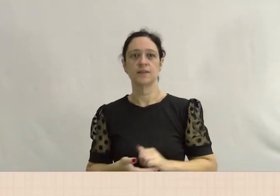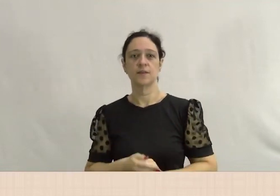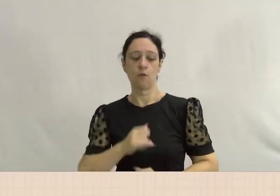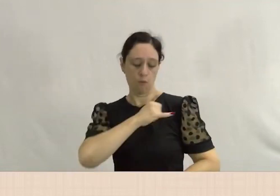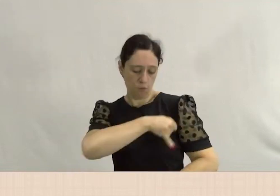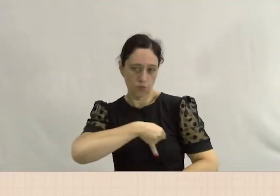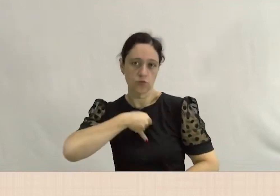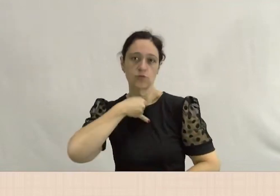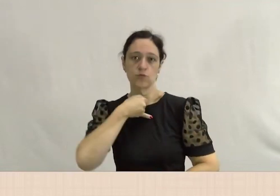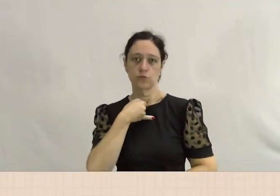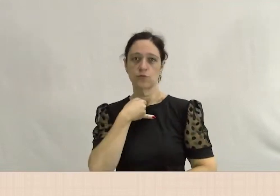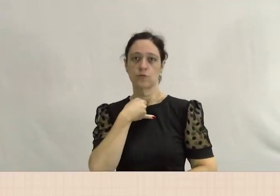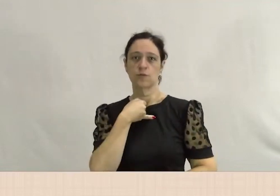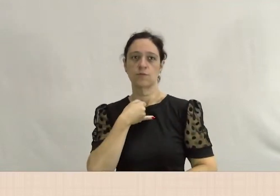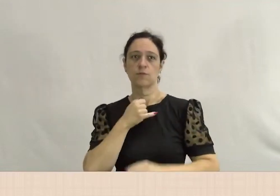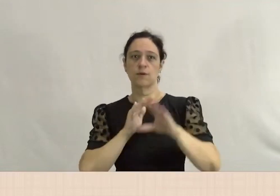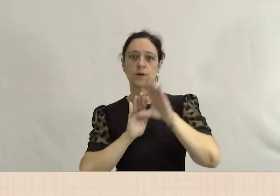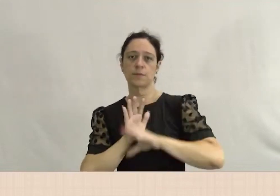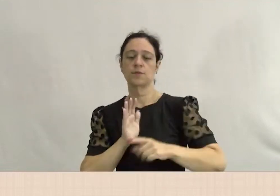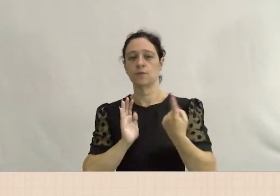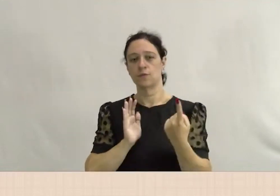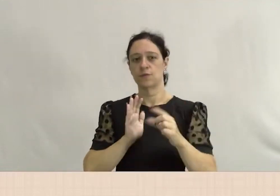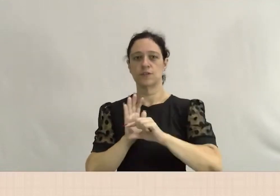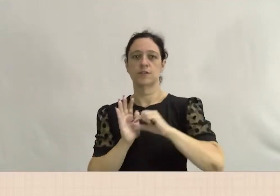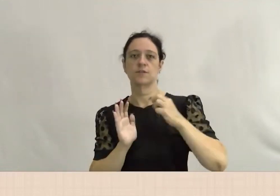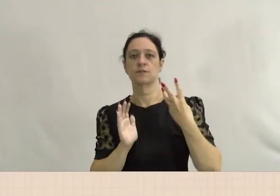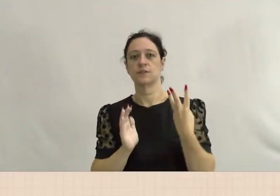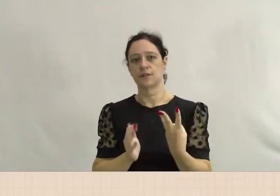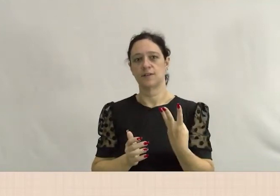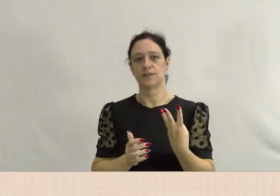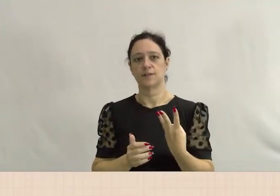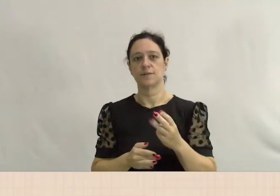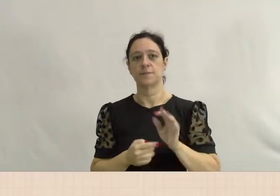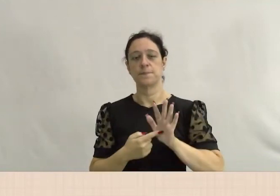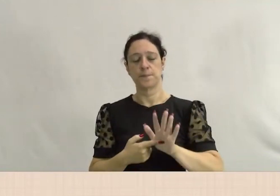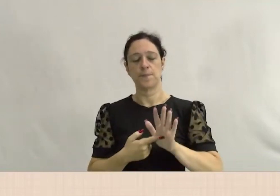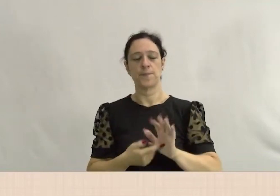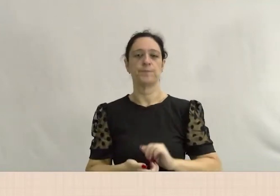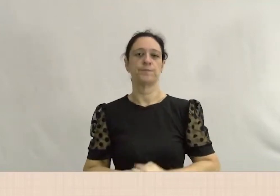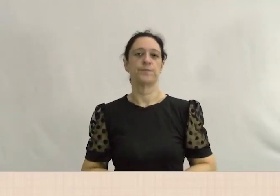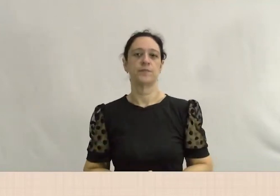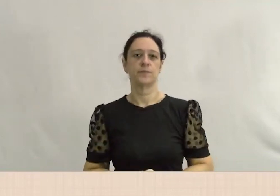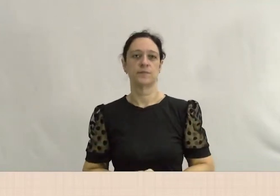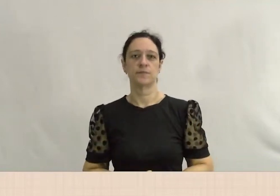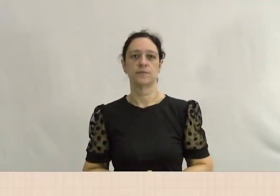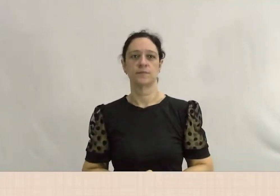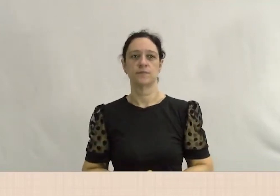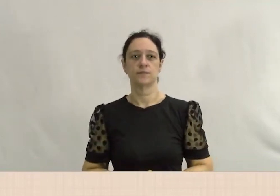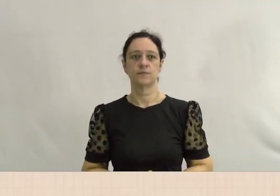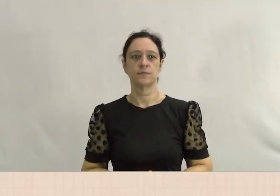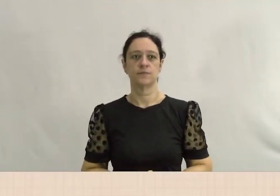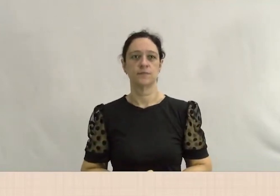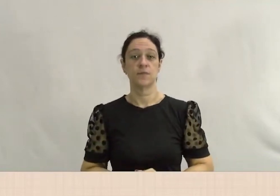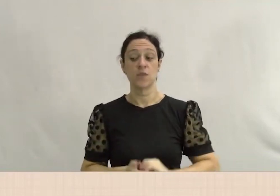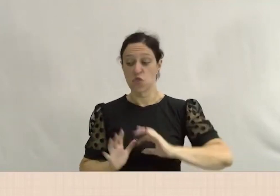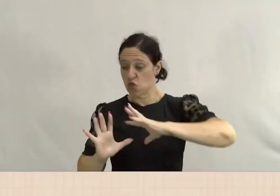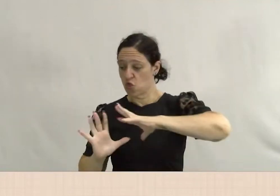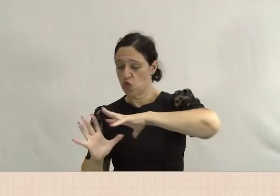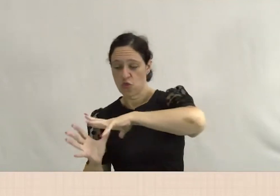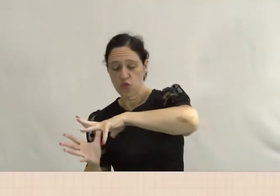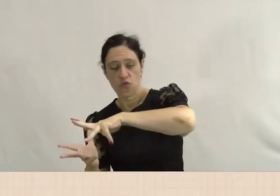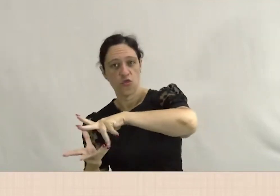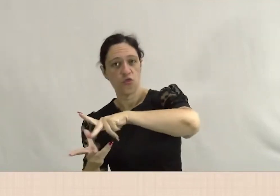Evangelho de João, capítulo 1, versículo 3. Todas as coisas foram